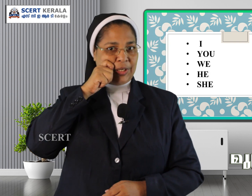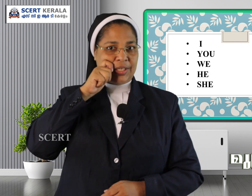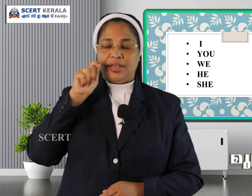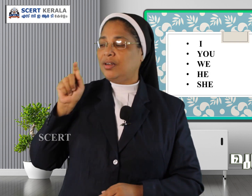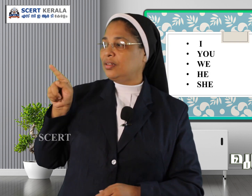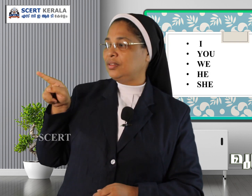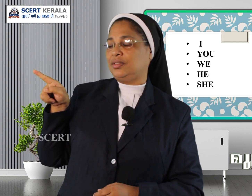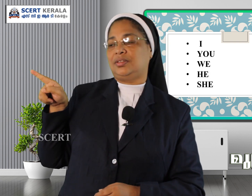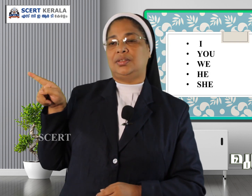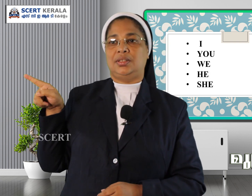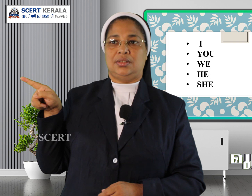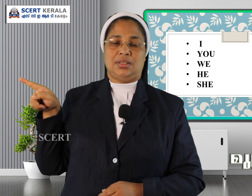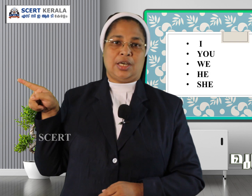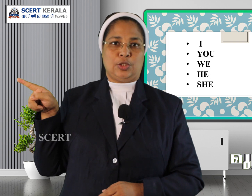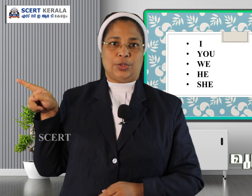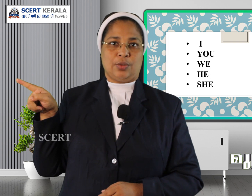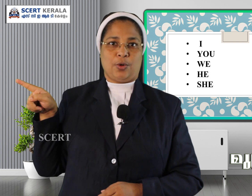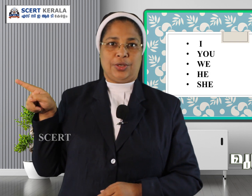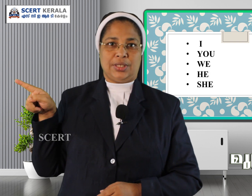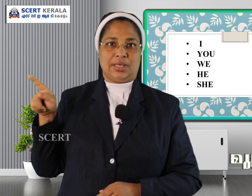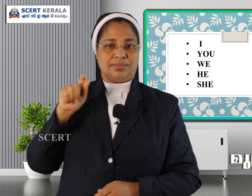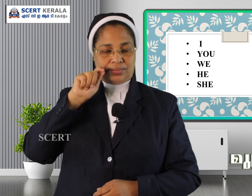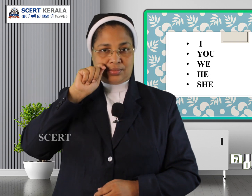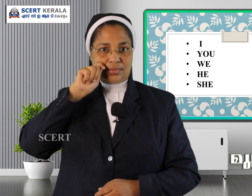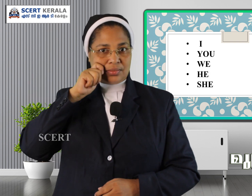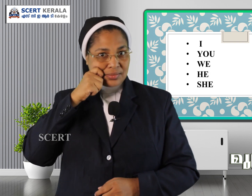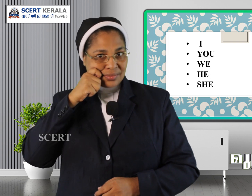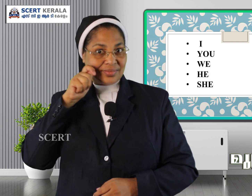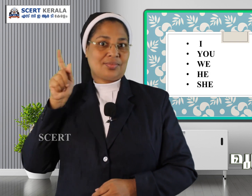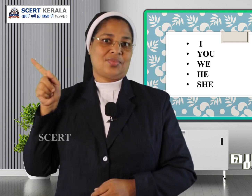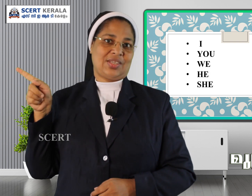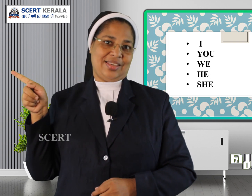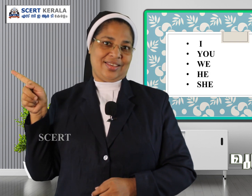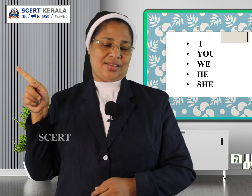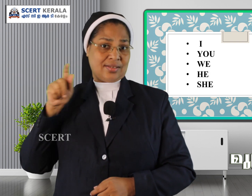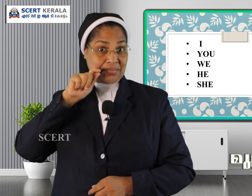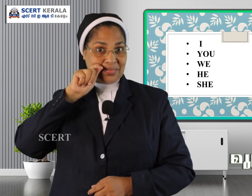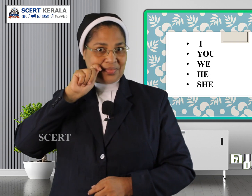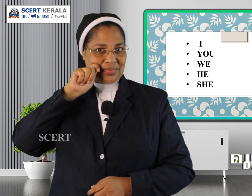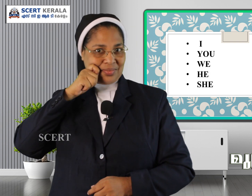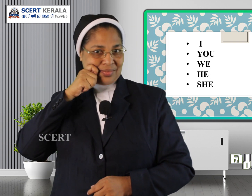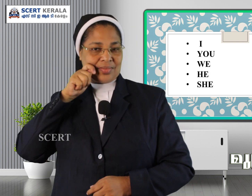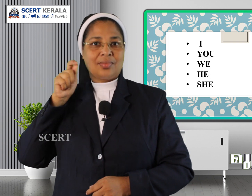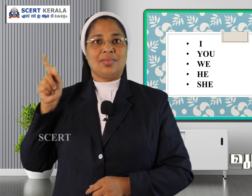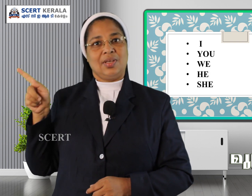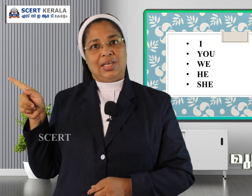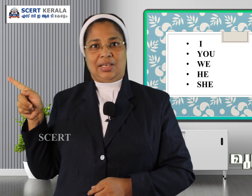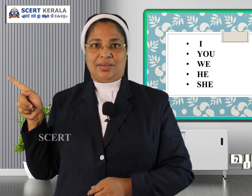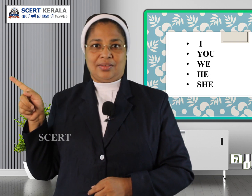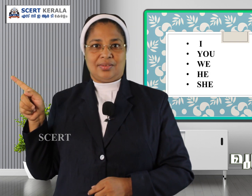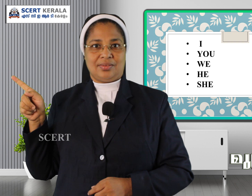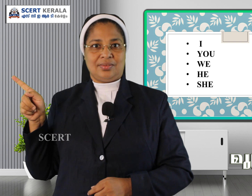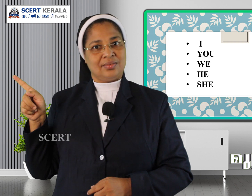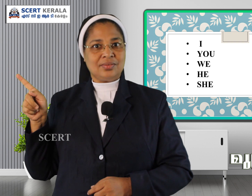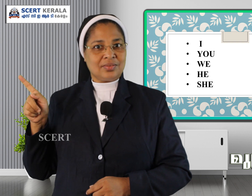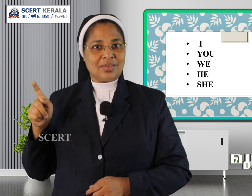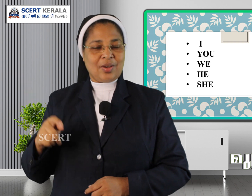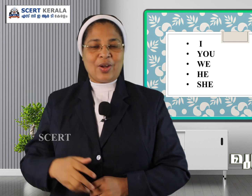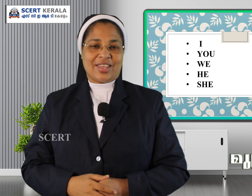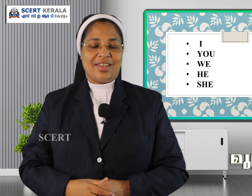പിടിക്കുക, കാണിച്ചു കൊടുക്കുക, പോയിൻ്റ് ചെയ്യുക, ഹി, ഹി. ഓക്കെ,